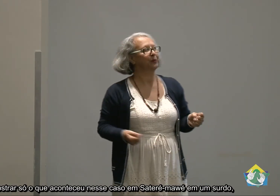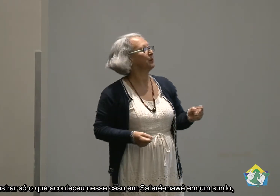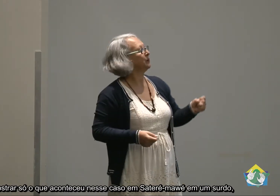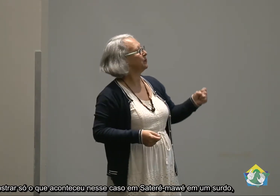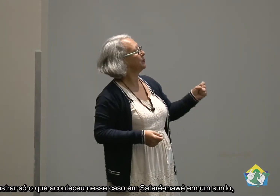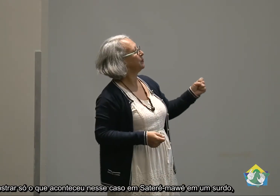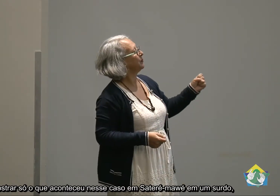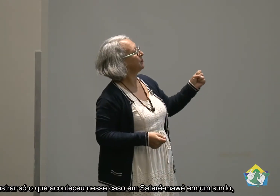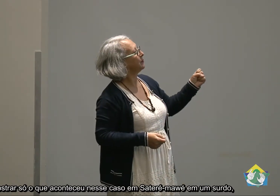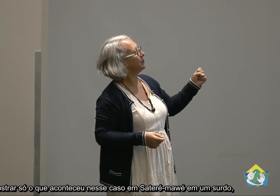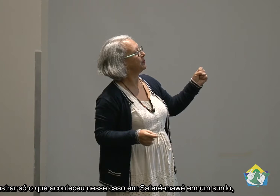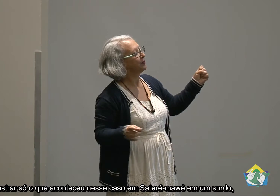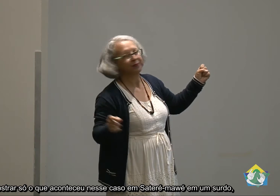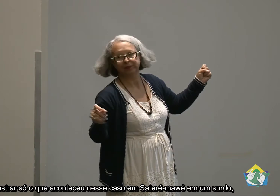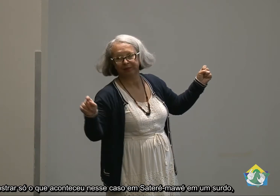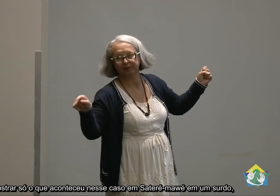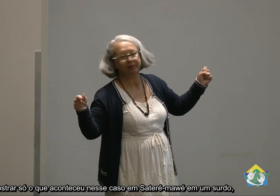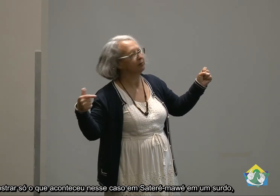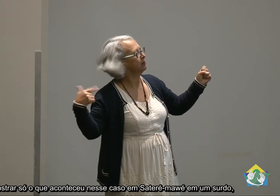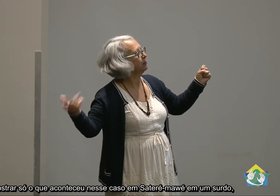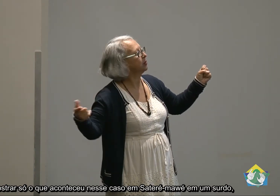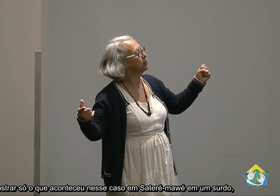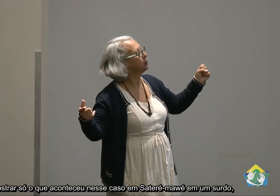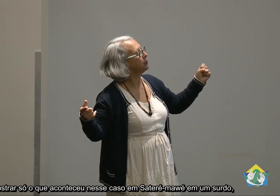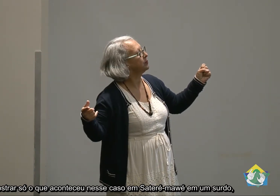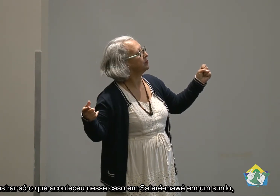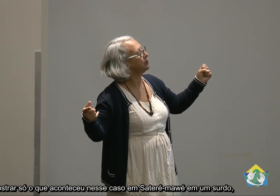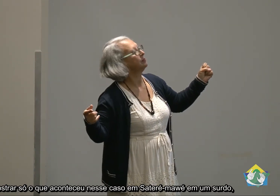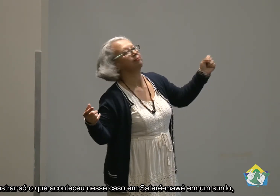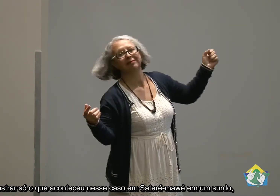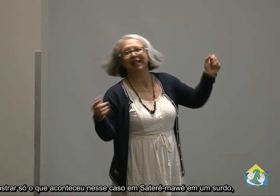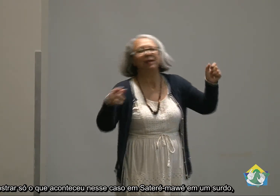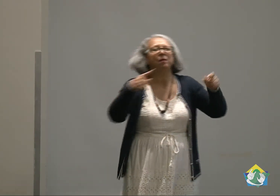Eu vou mostrar só o que aconteceu nesse caso Saterê Mauê surdo, né?